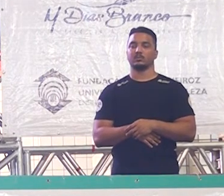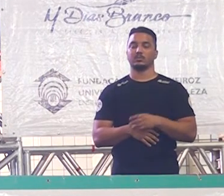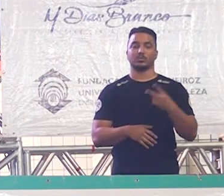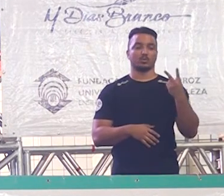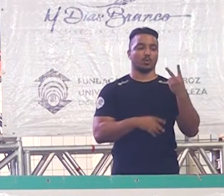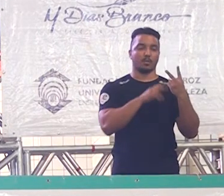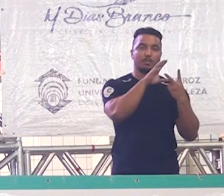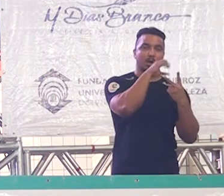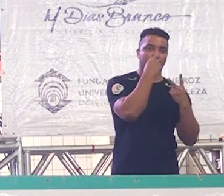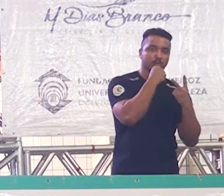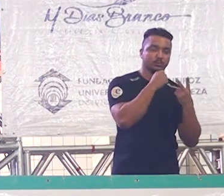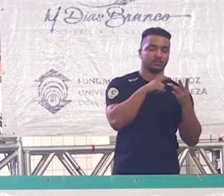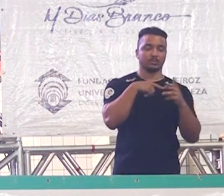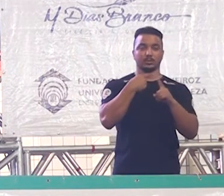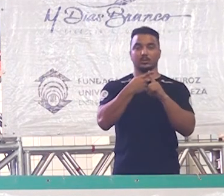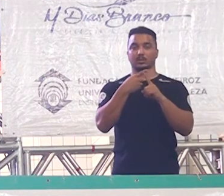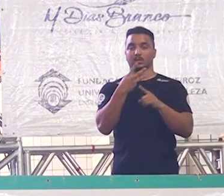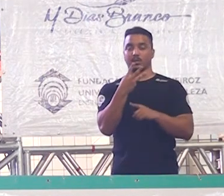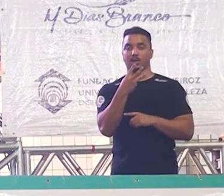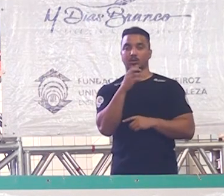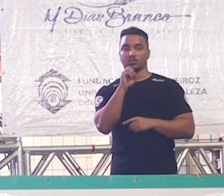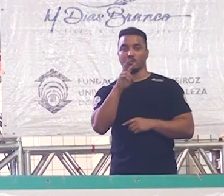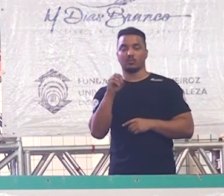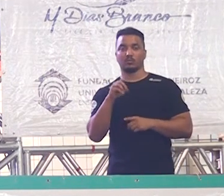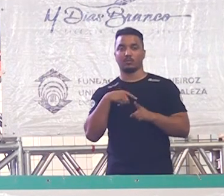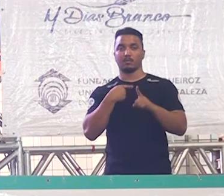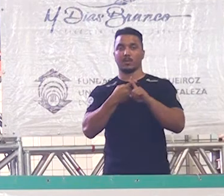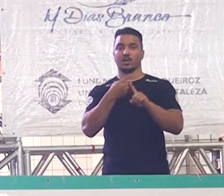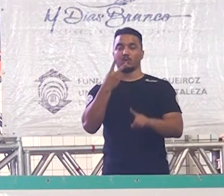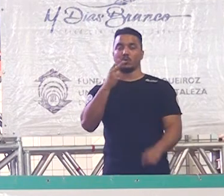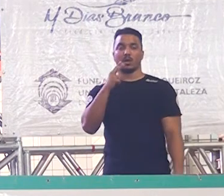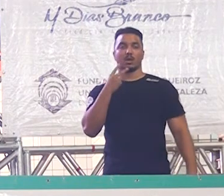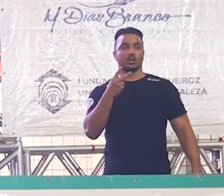2 pães, mais 3 ovos, mais R$2.